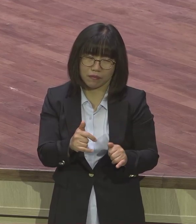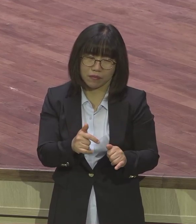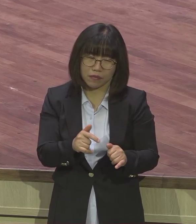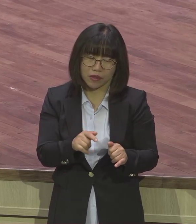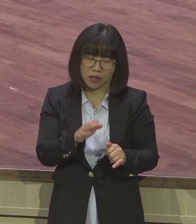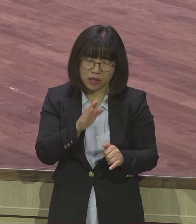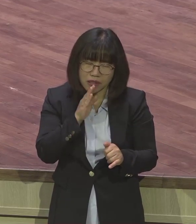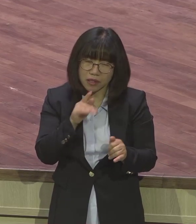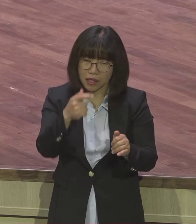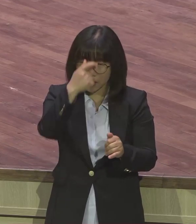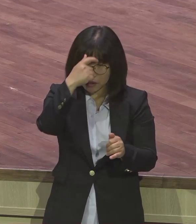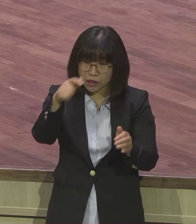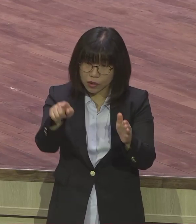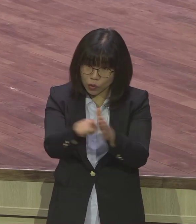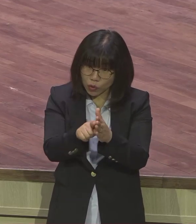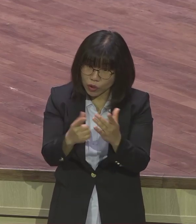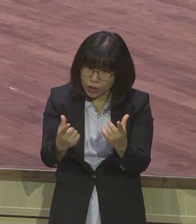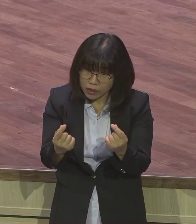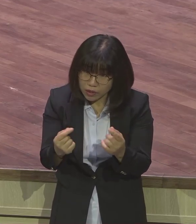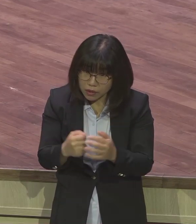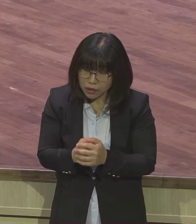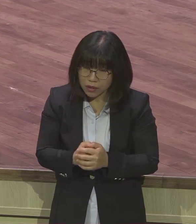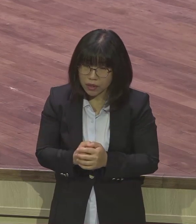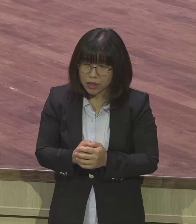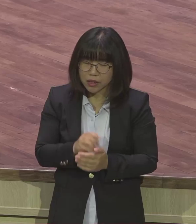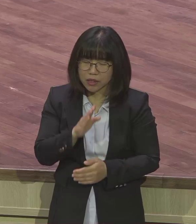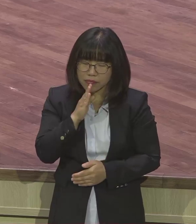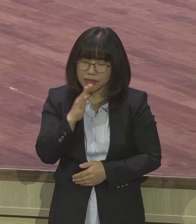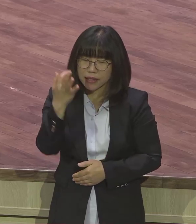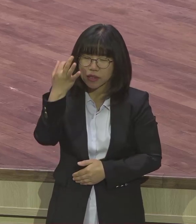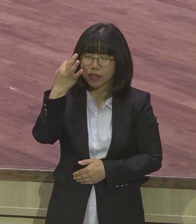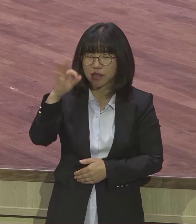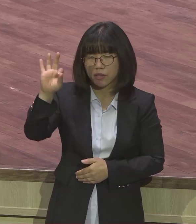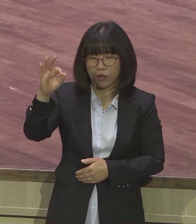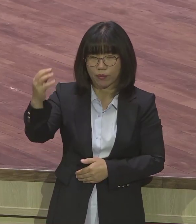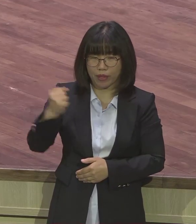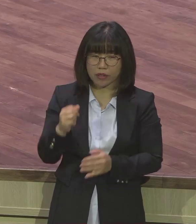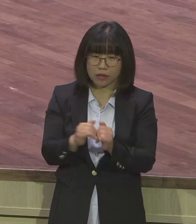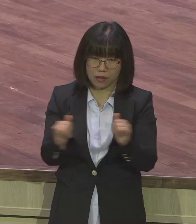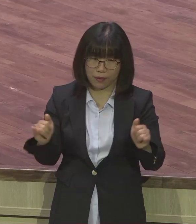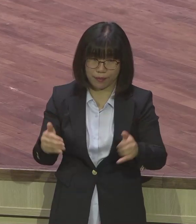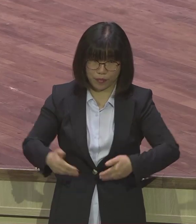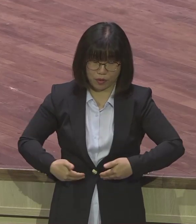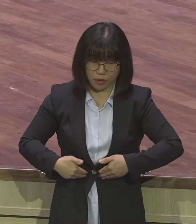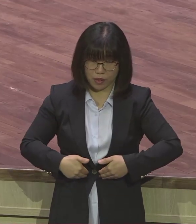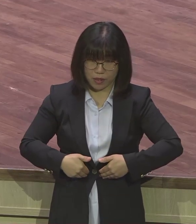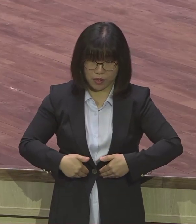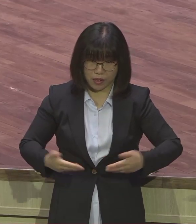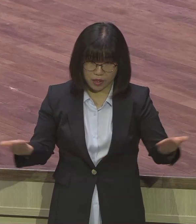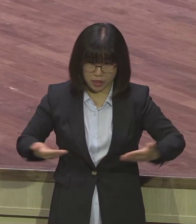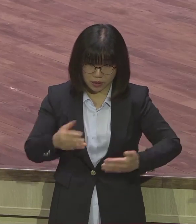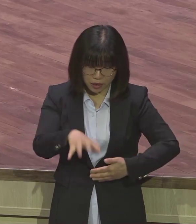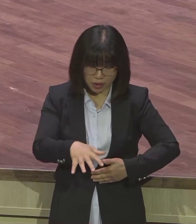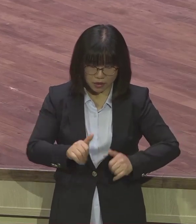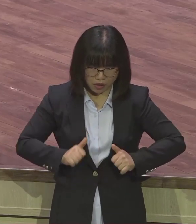신앙생활 하는 거예요. 뭘 일하면 인정을 받아야 돼. 인정을 받아야 돼. 그 직장에서.